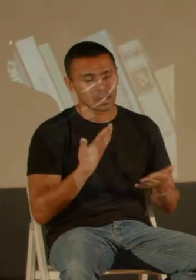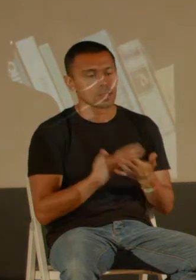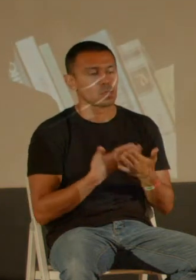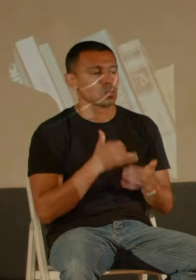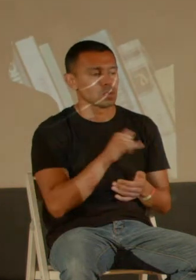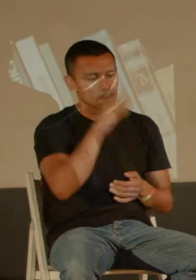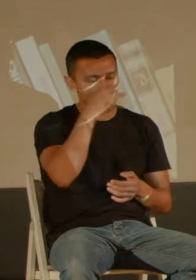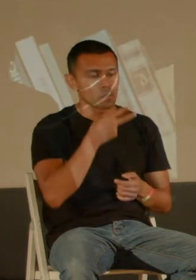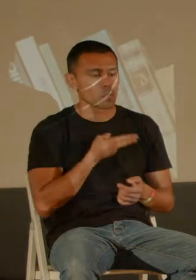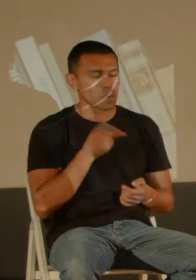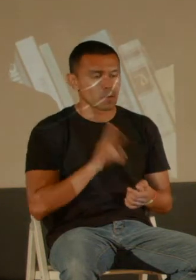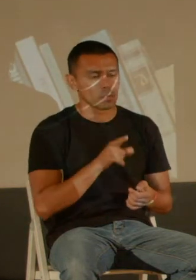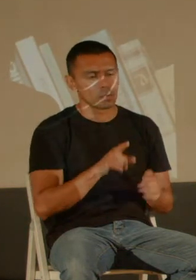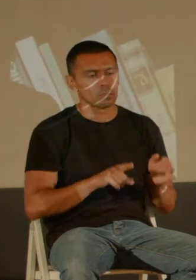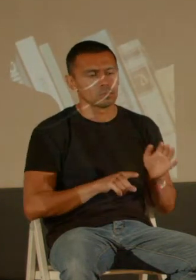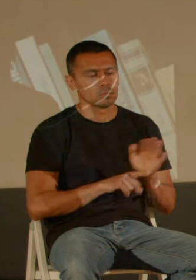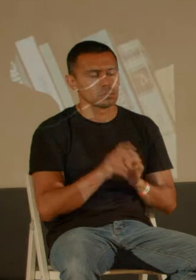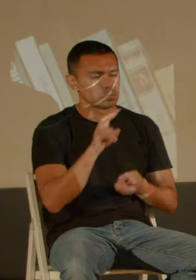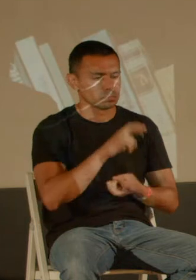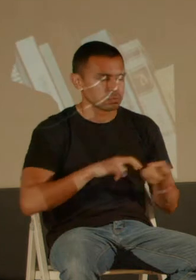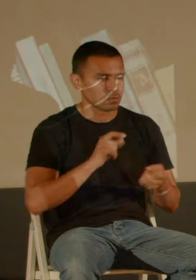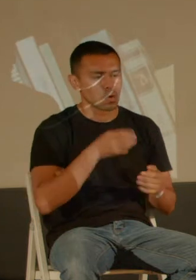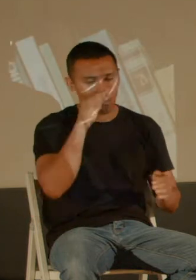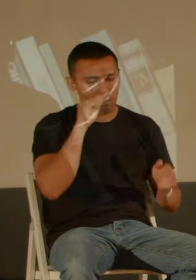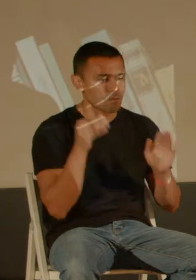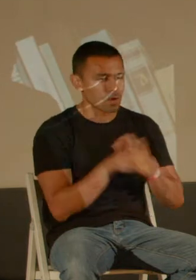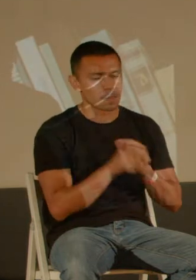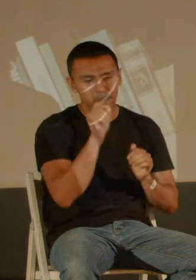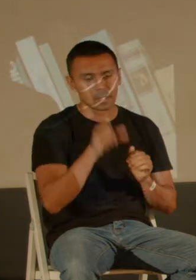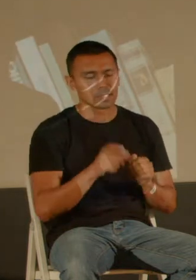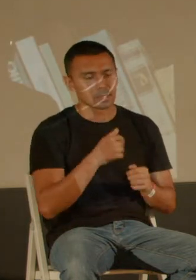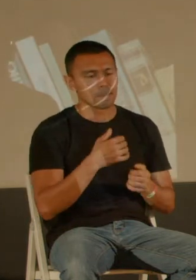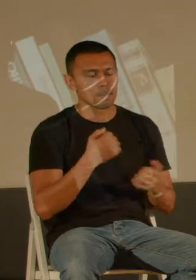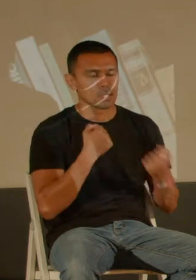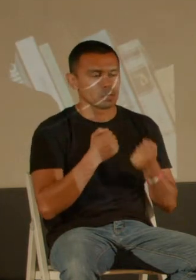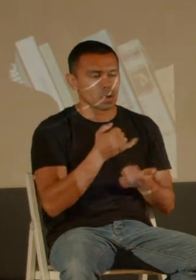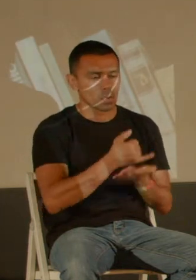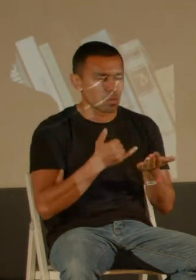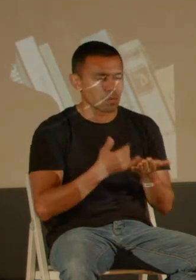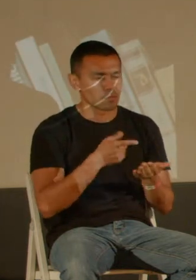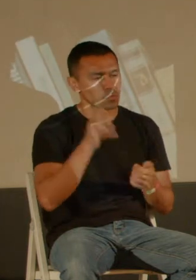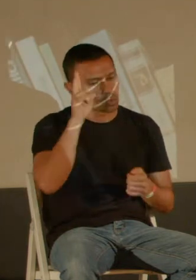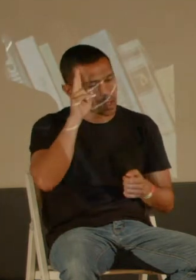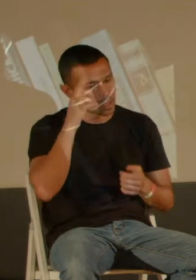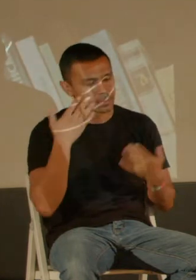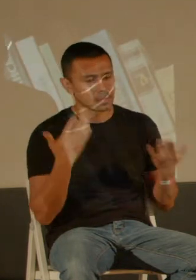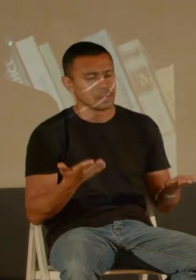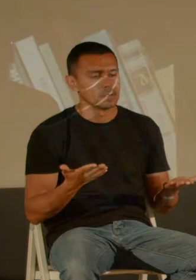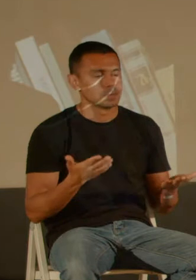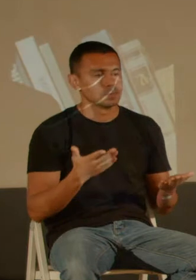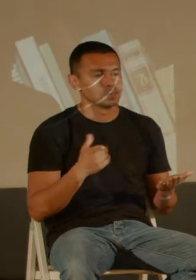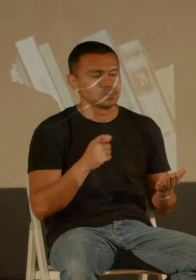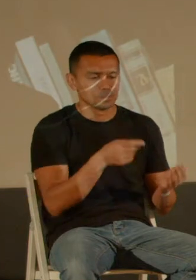наприклад, в неї батько помирав, і вони по черзі його гляділи, то вона ховала пляшки з міцним алкоголем десь там в туалеті,